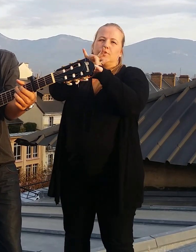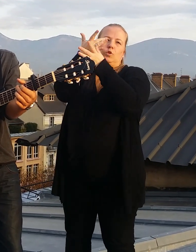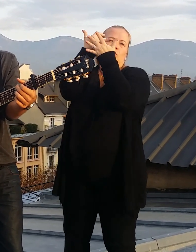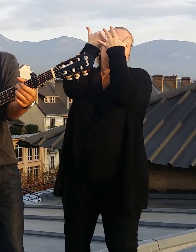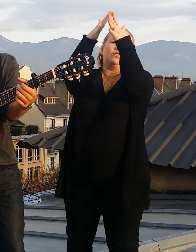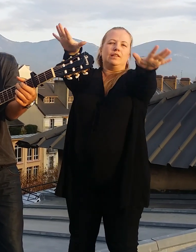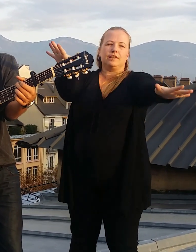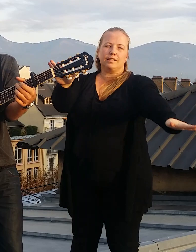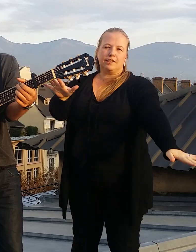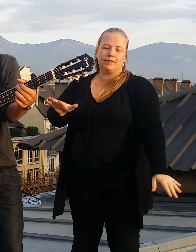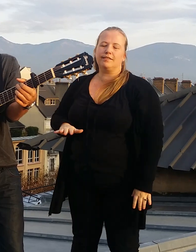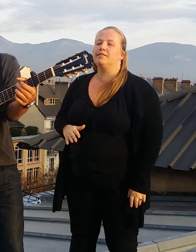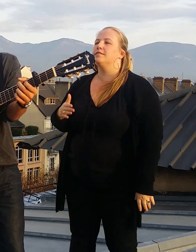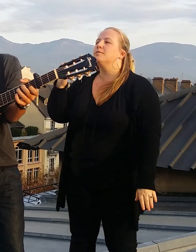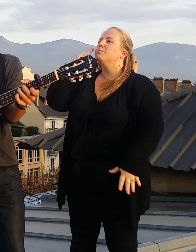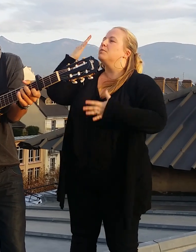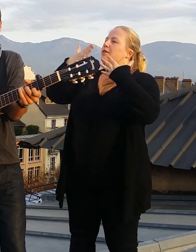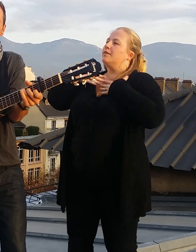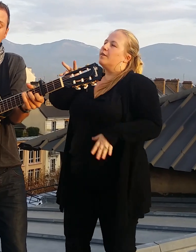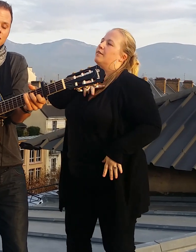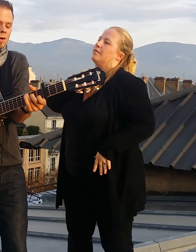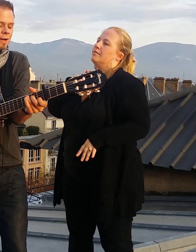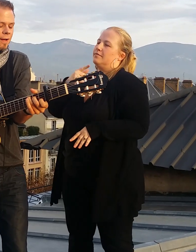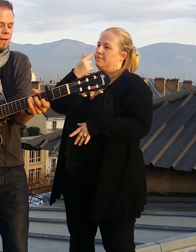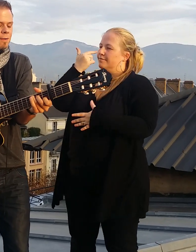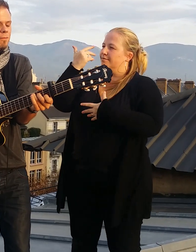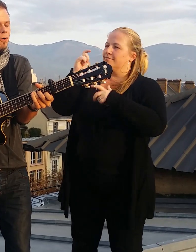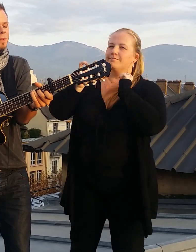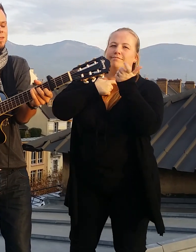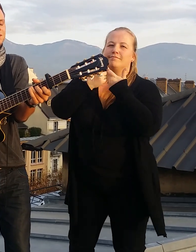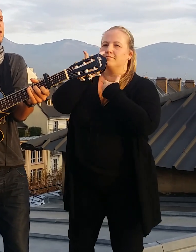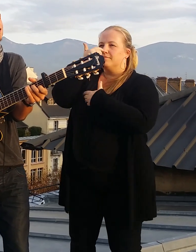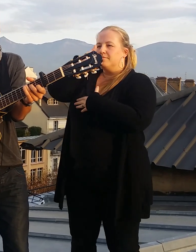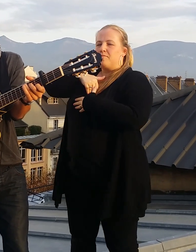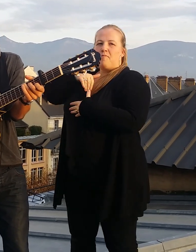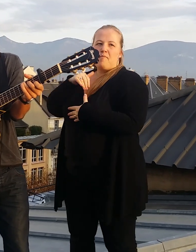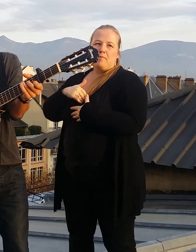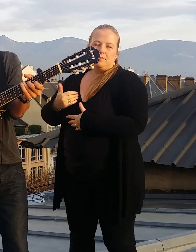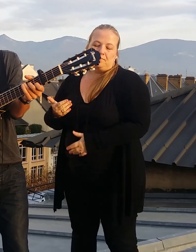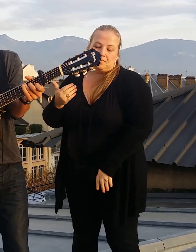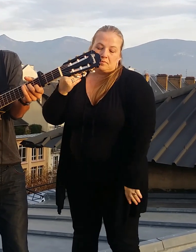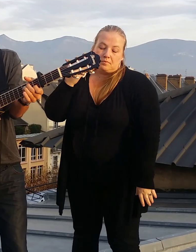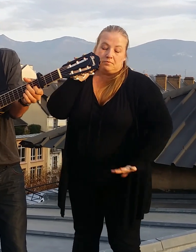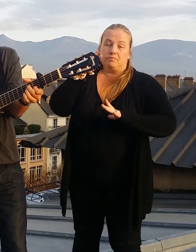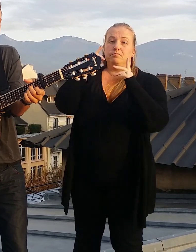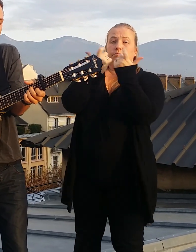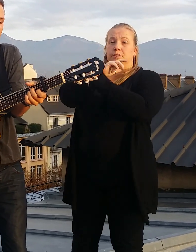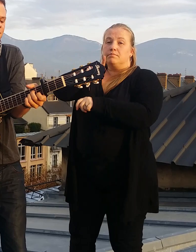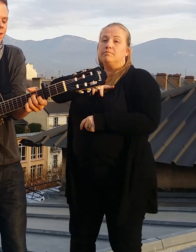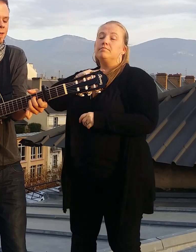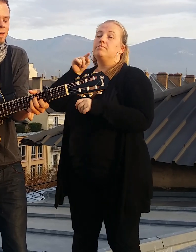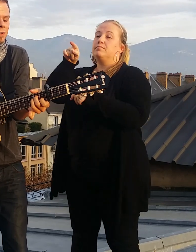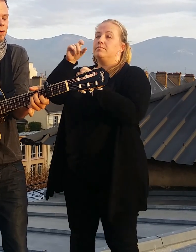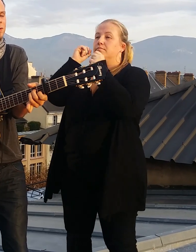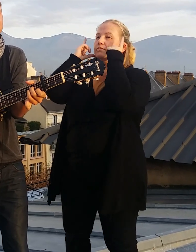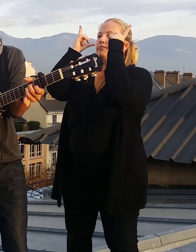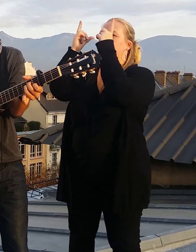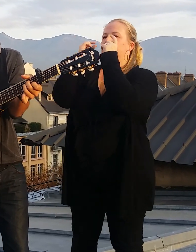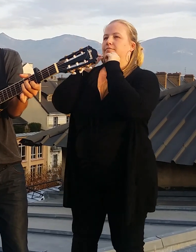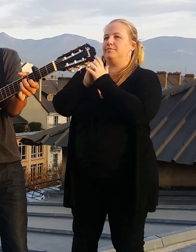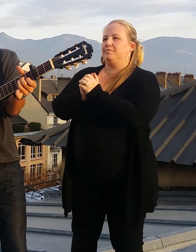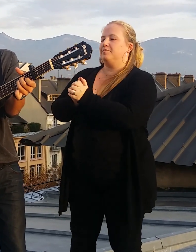nos maisons. Et si mon corps m'emprisonne, et si mes